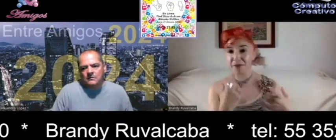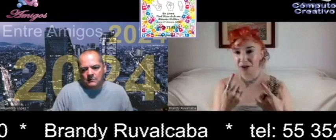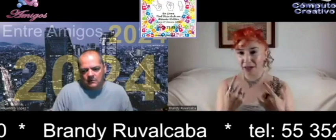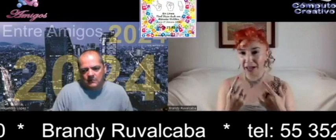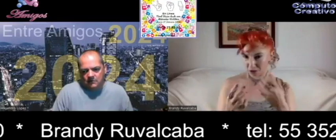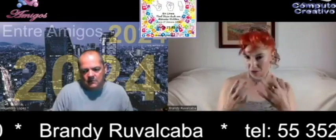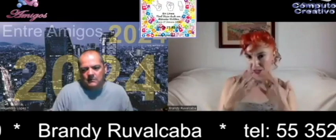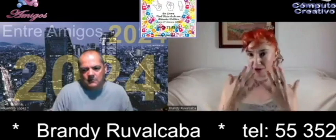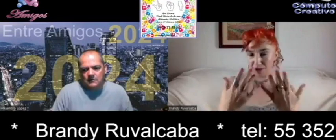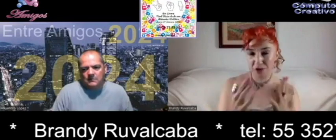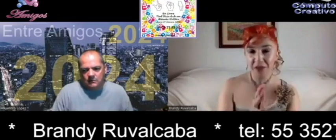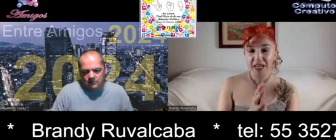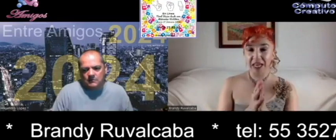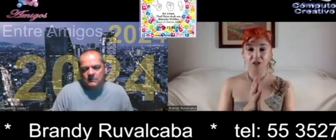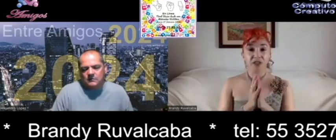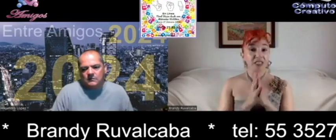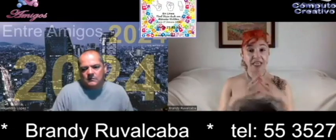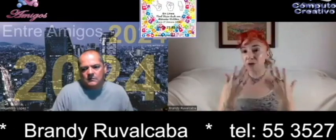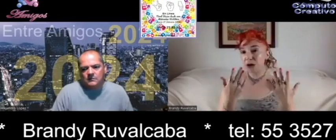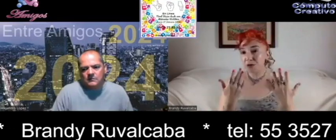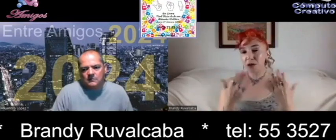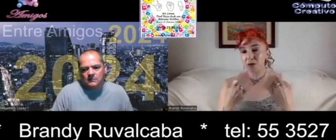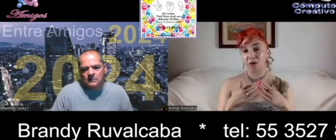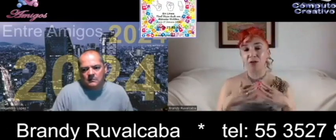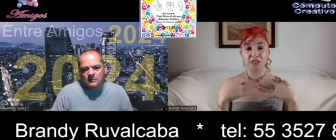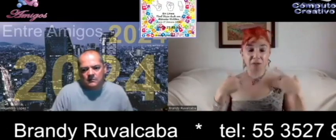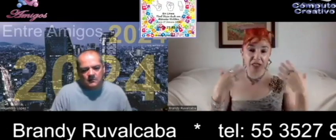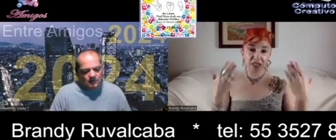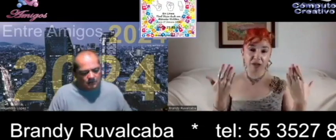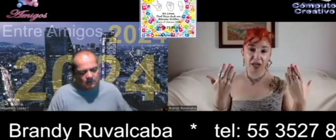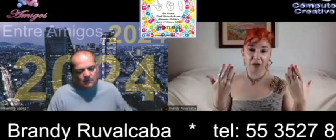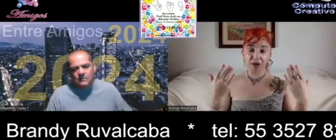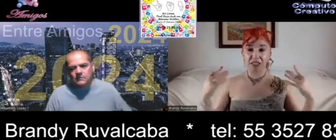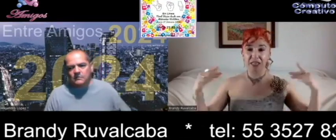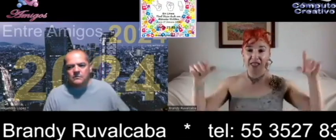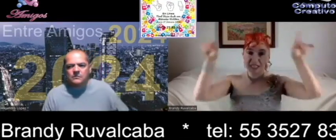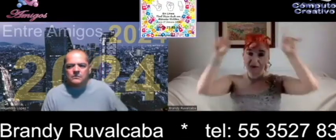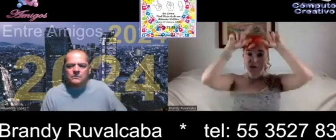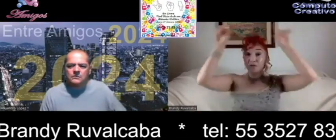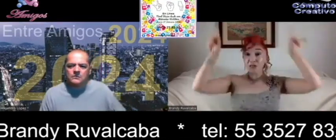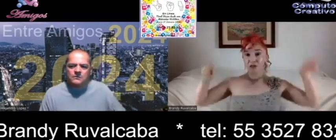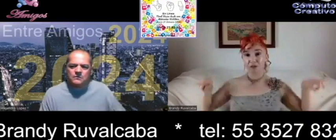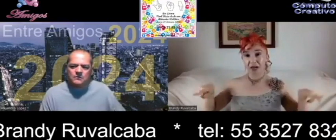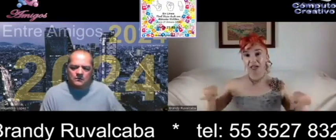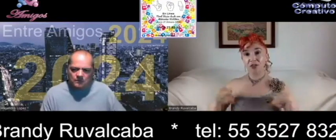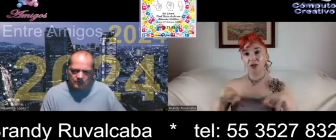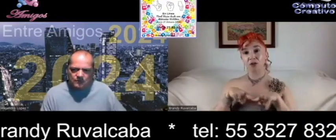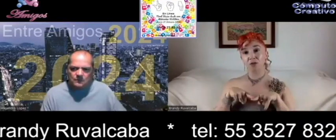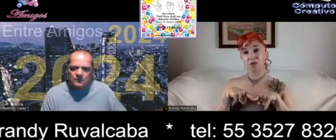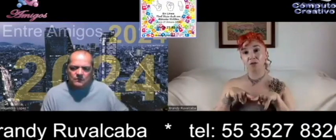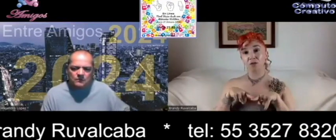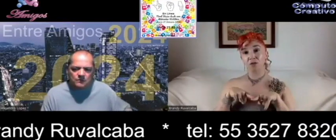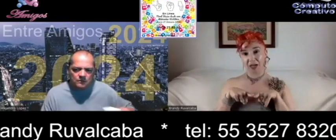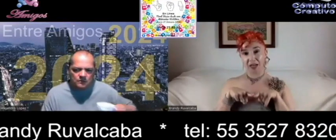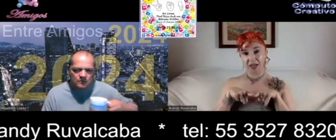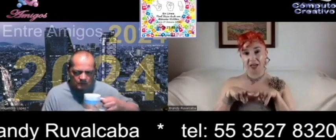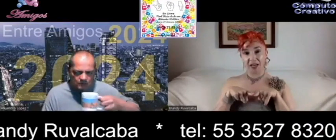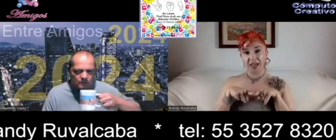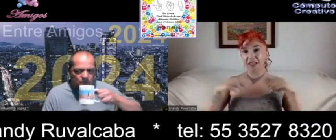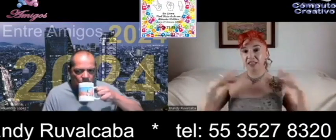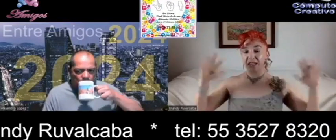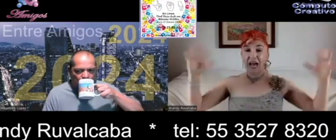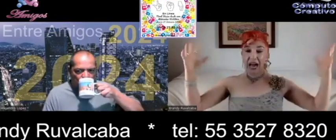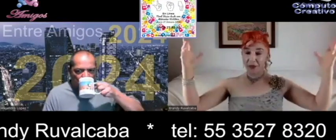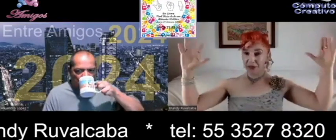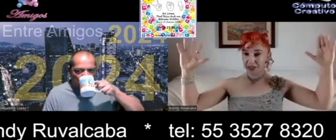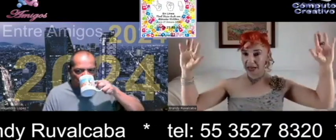te empiezo a hablar, no, te veo, ¿no? Ujú. Entonces, de igual forma, cuando estamos haciendo la lengua de señas, tenemos nuestro espacio comunicacional.